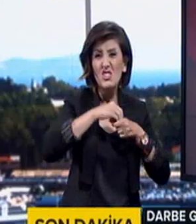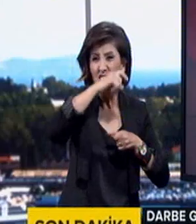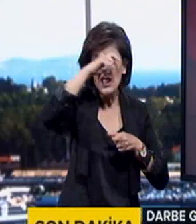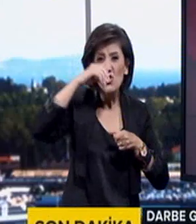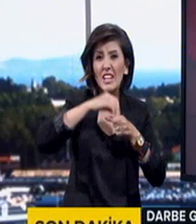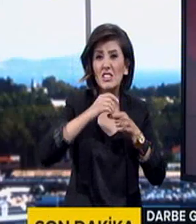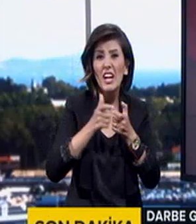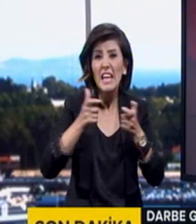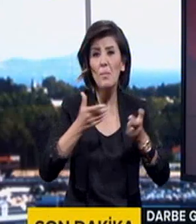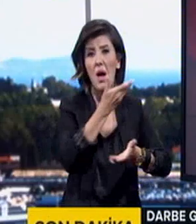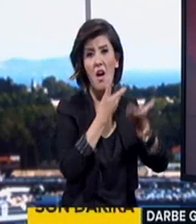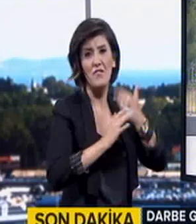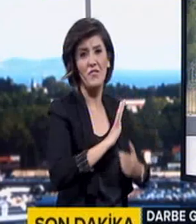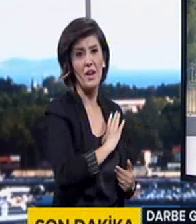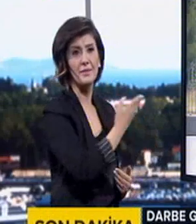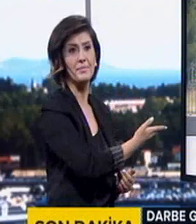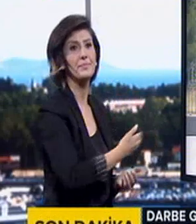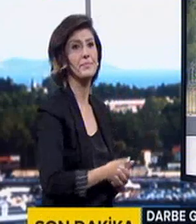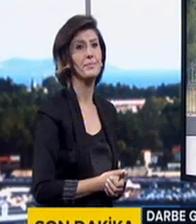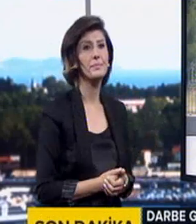sıcak anları. Damla.